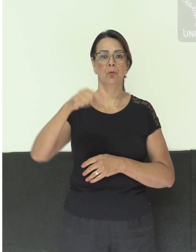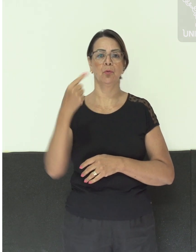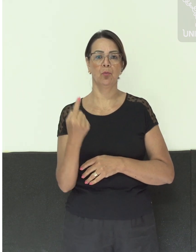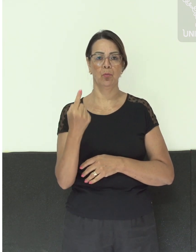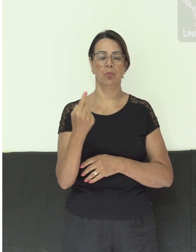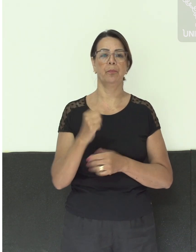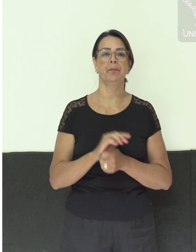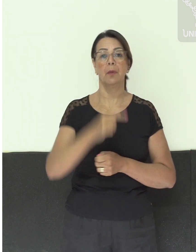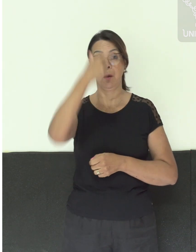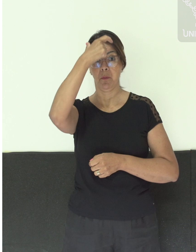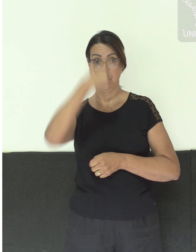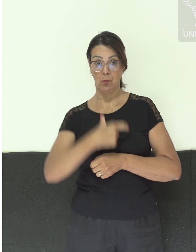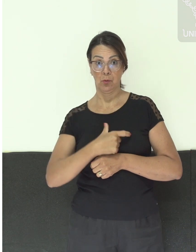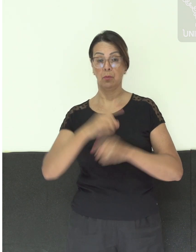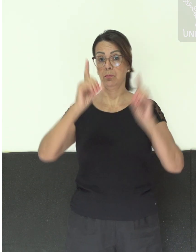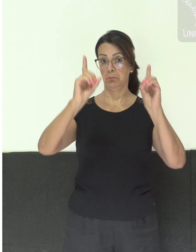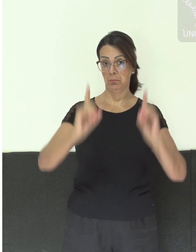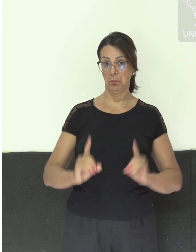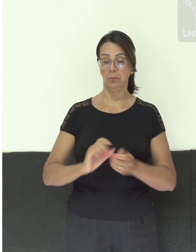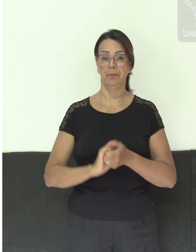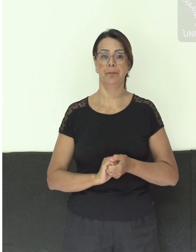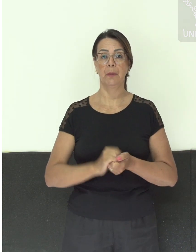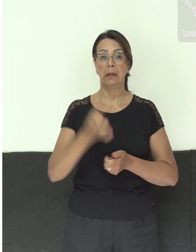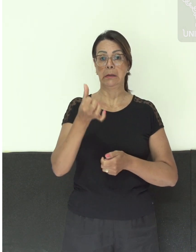6.3.2.2.1. Que sejam pessoas com deficiência.